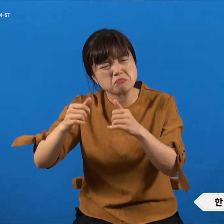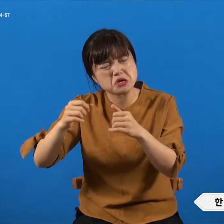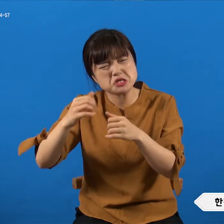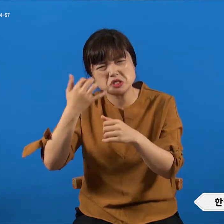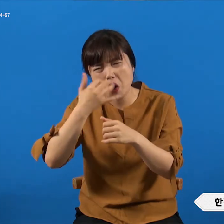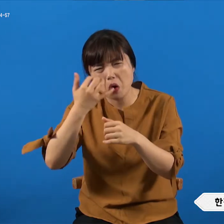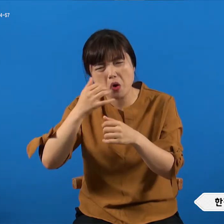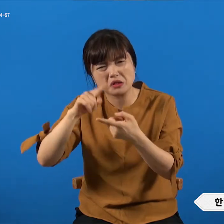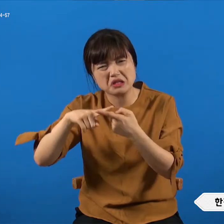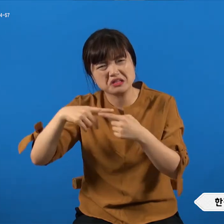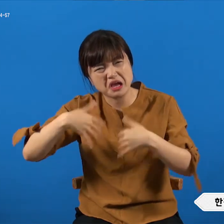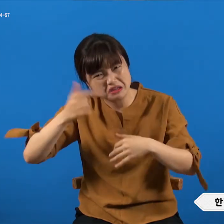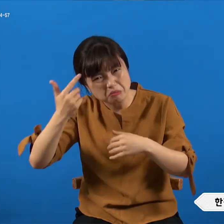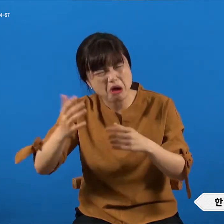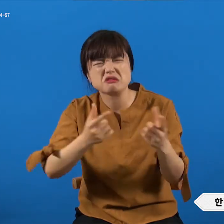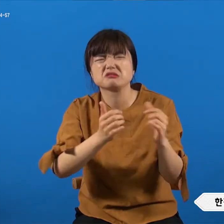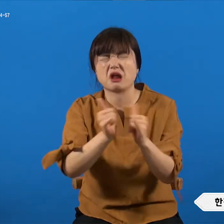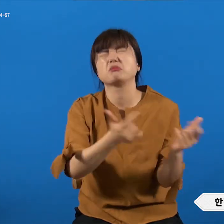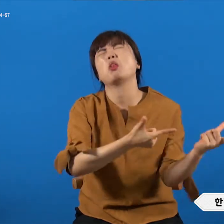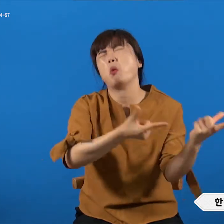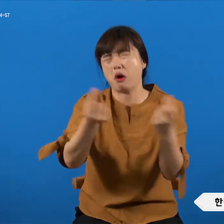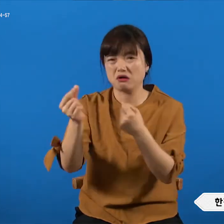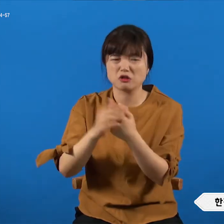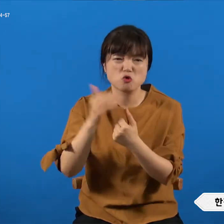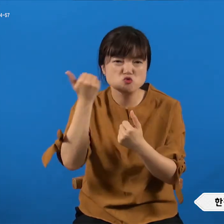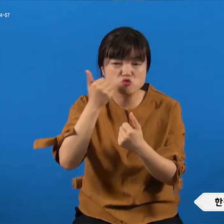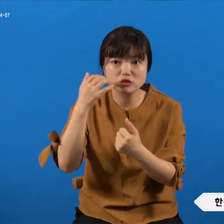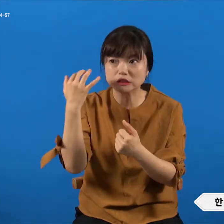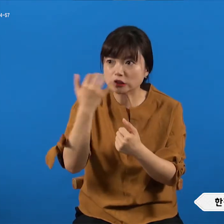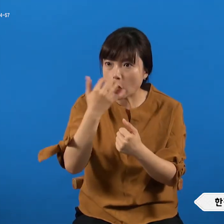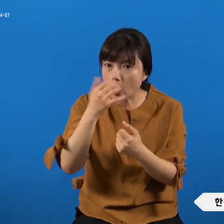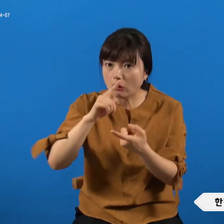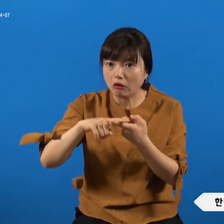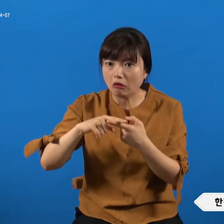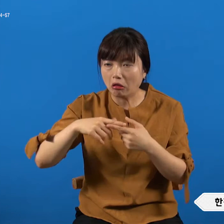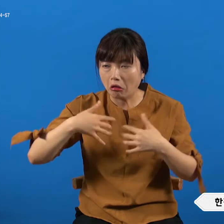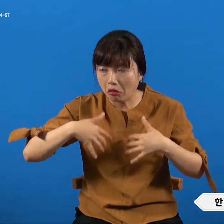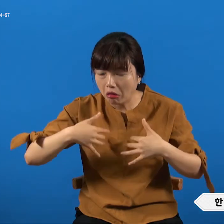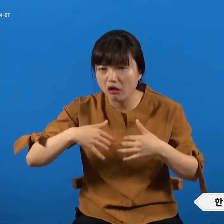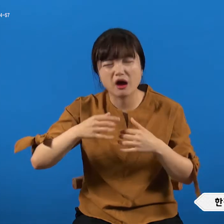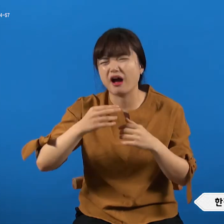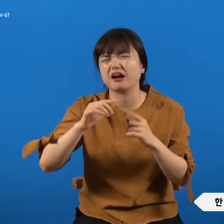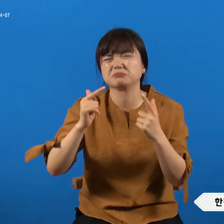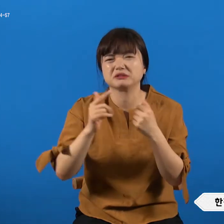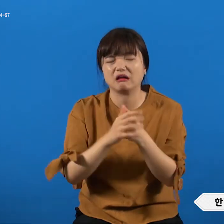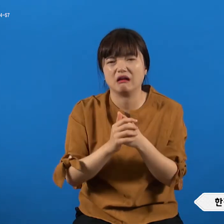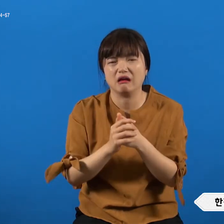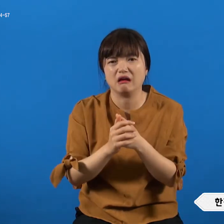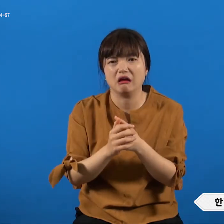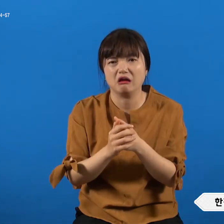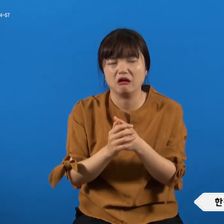리가 있습니까? 인간은 다 똑같이 누구는 성에 특별히 약하고 그런 거 없습니다.